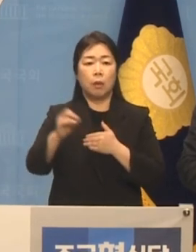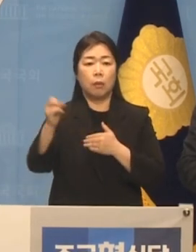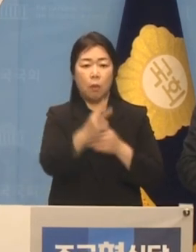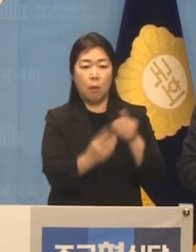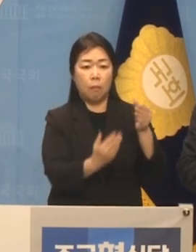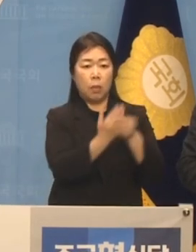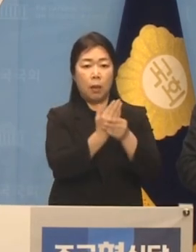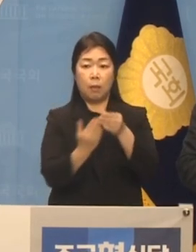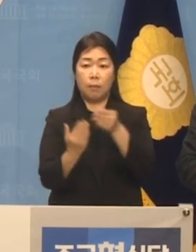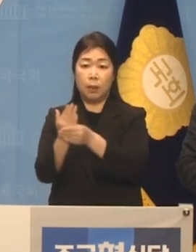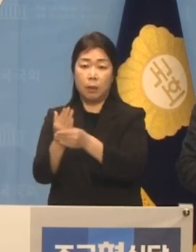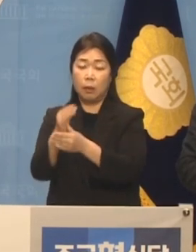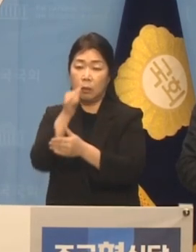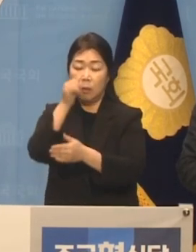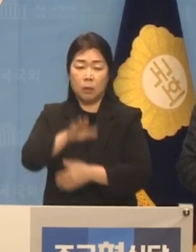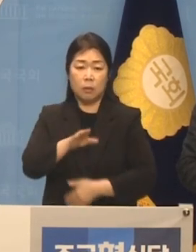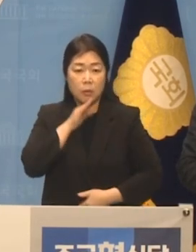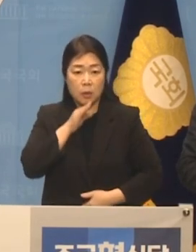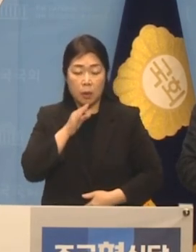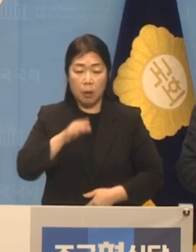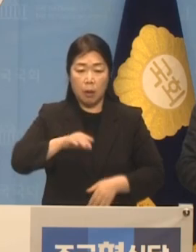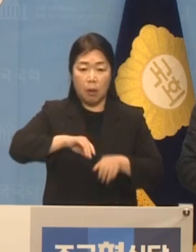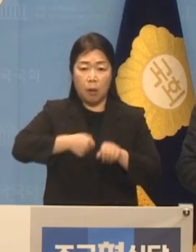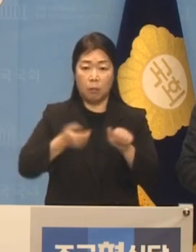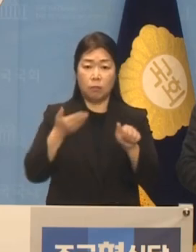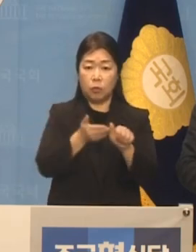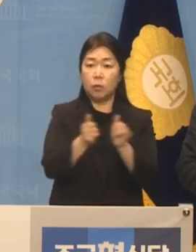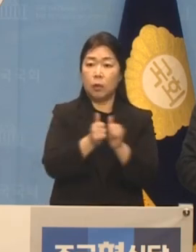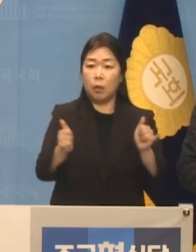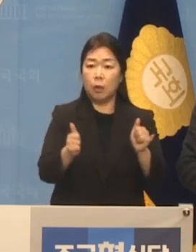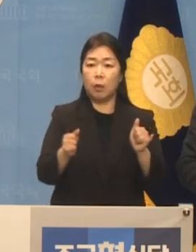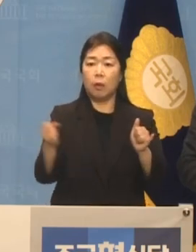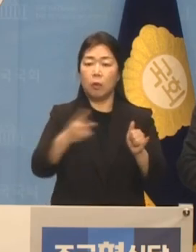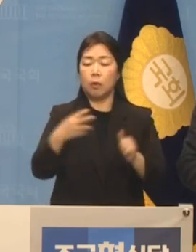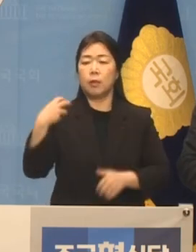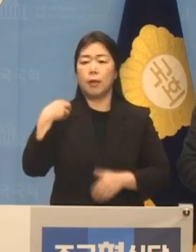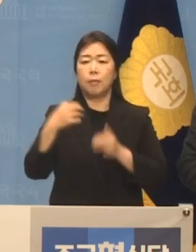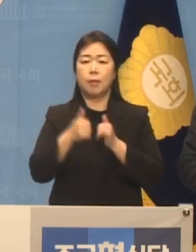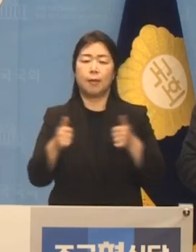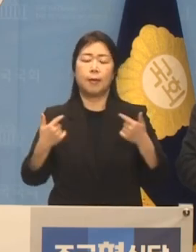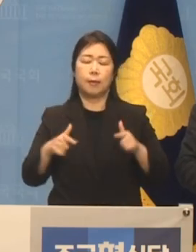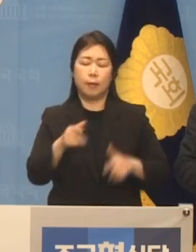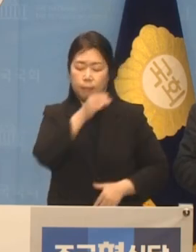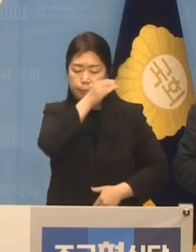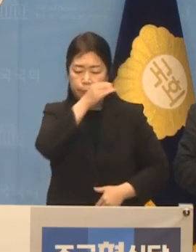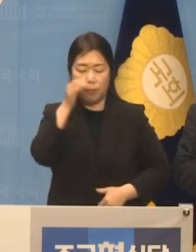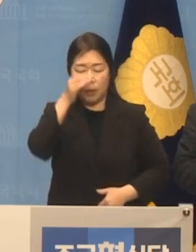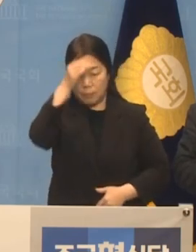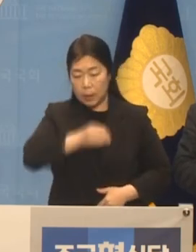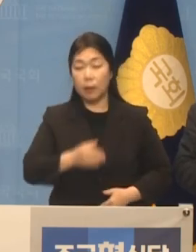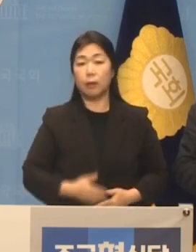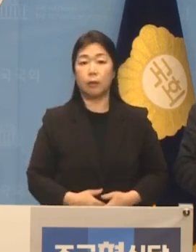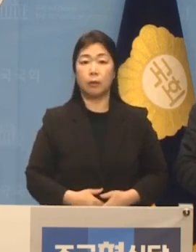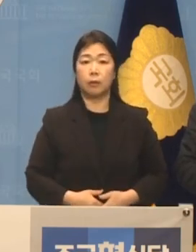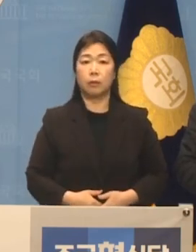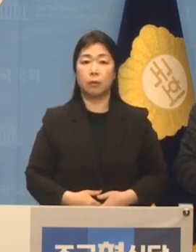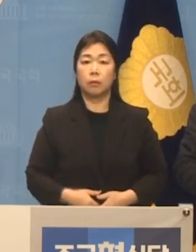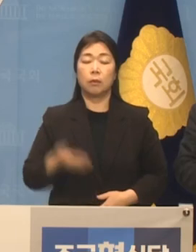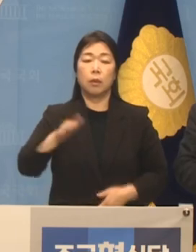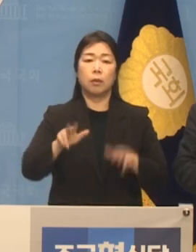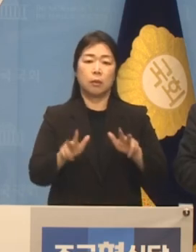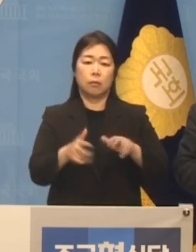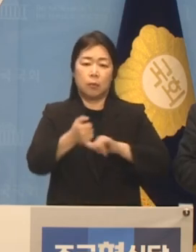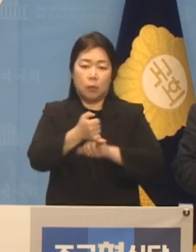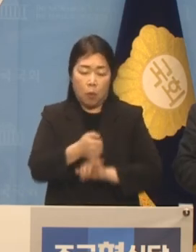참사의 실질적 가해자와 책임자들은 언제나 뻔뻔했습니다. 그런데 여기서 우리가 꼭 기억해야